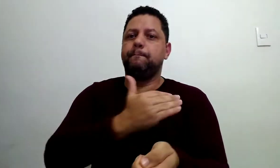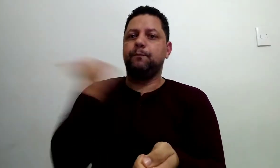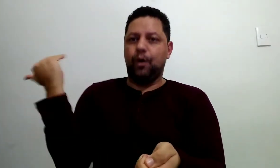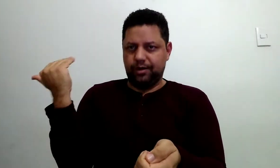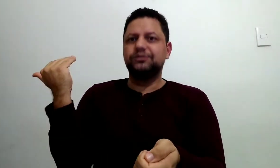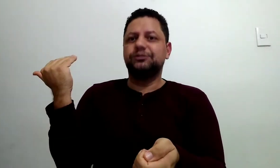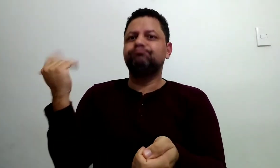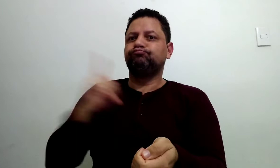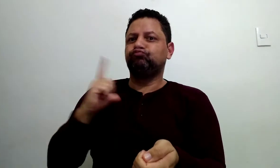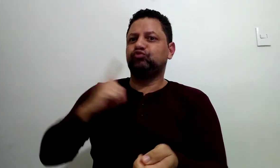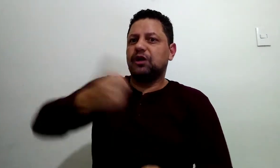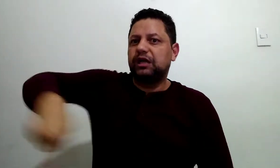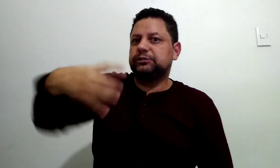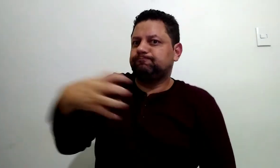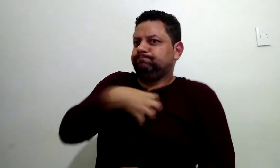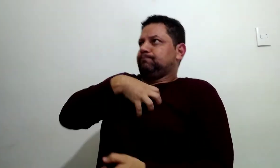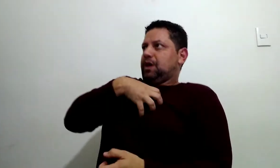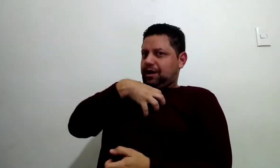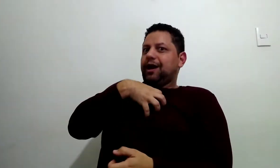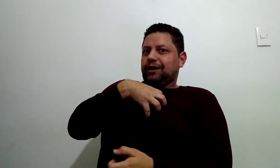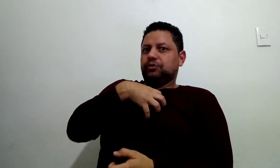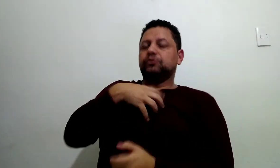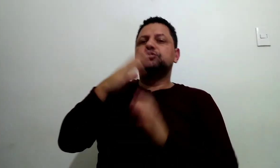traz uma série de questões incômodas.